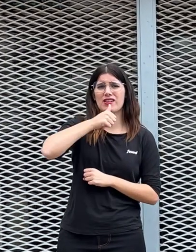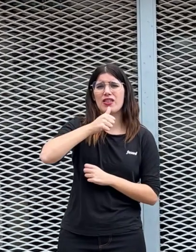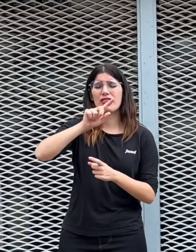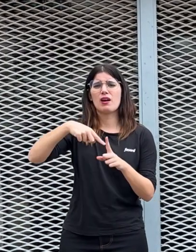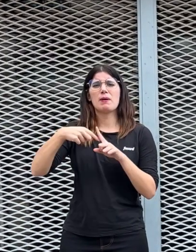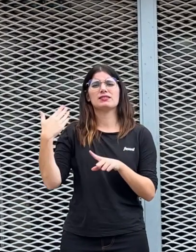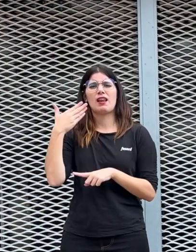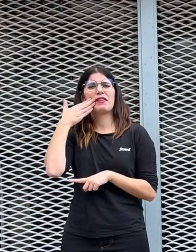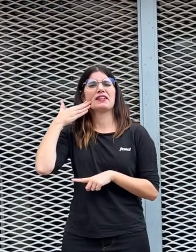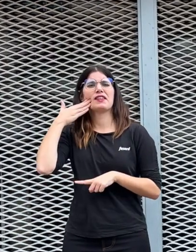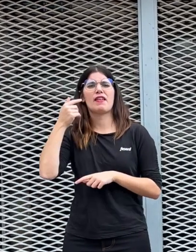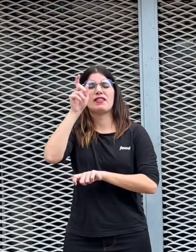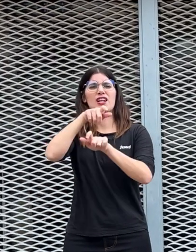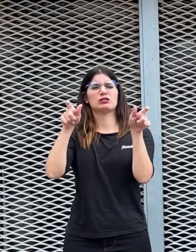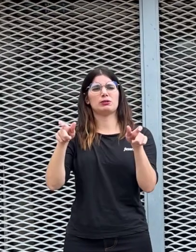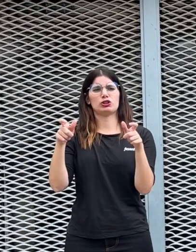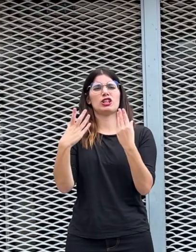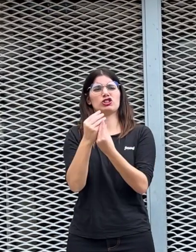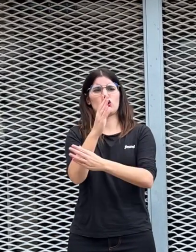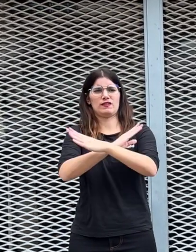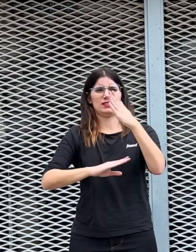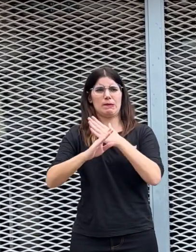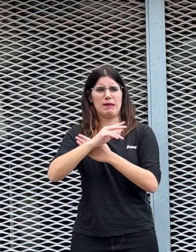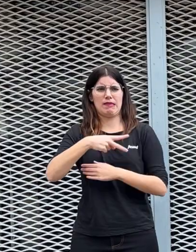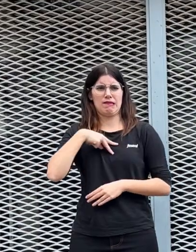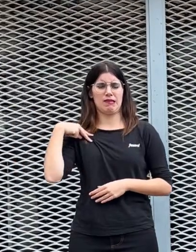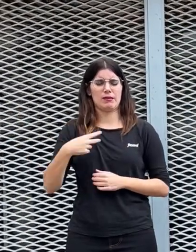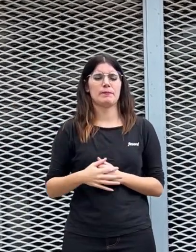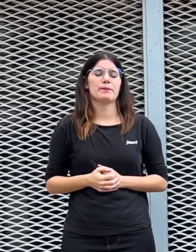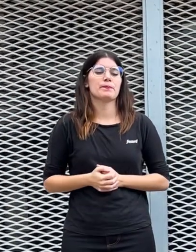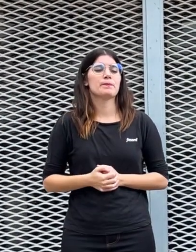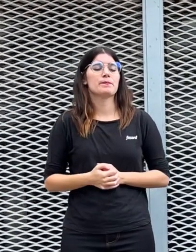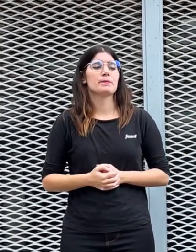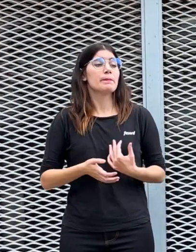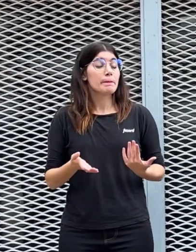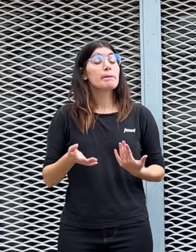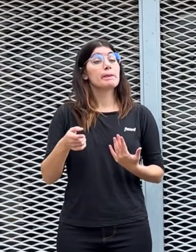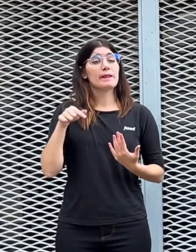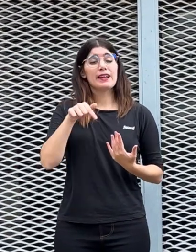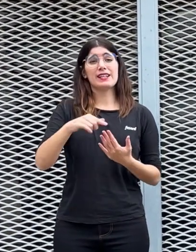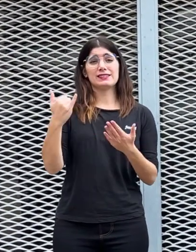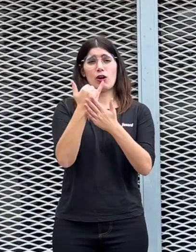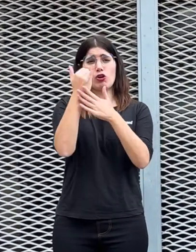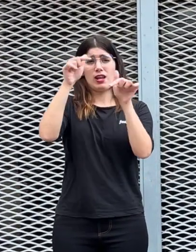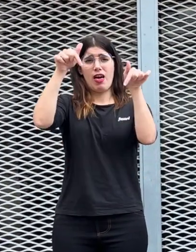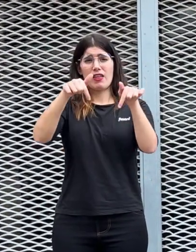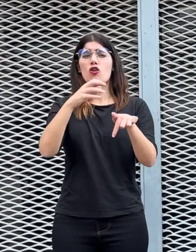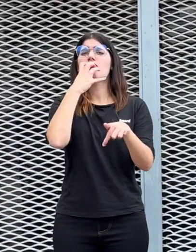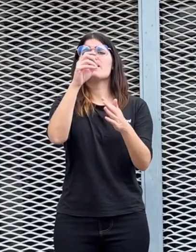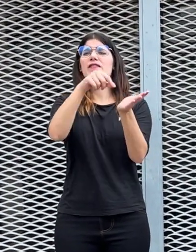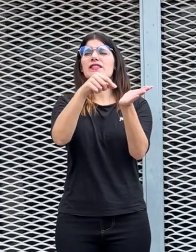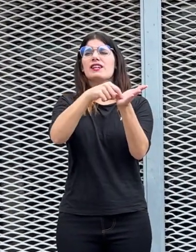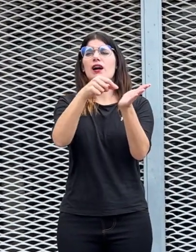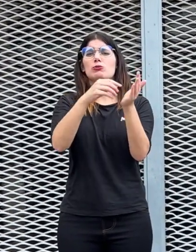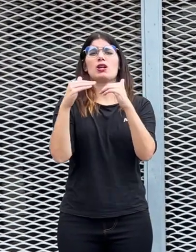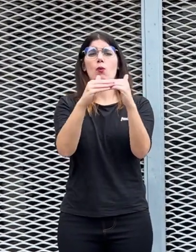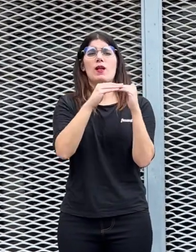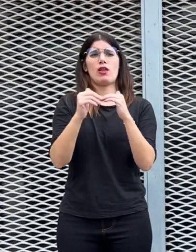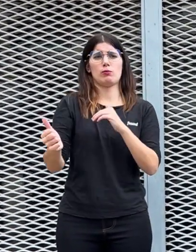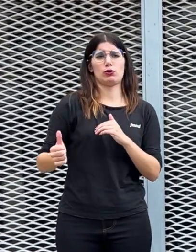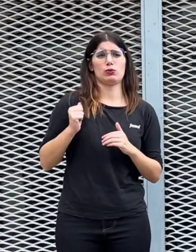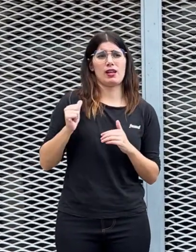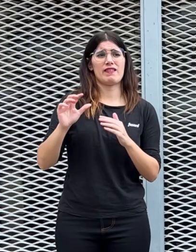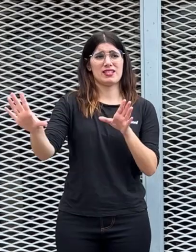la dignitat de les persones amb discapacitat. En aquesta jornada reivindiquem la igualtat d'oportunitats,